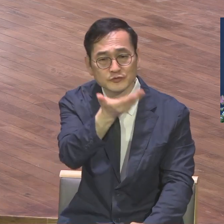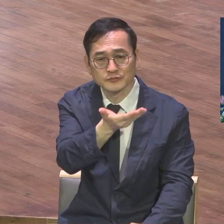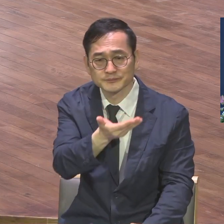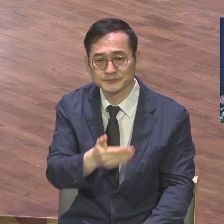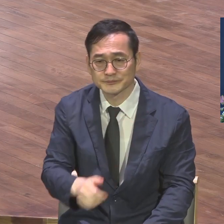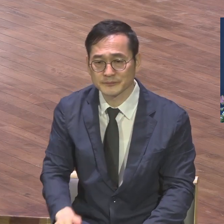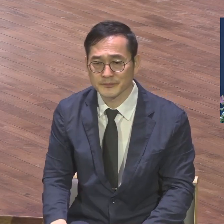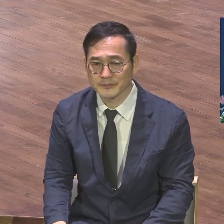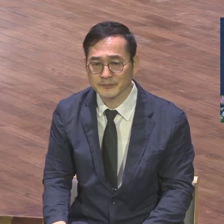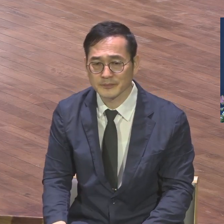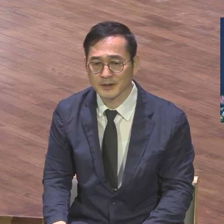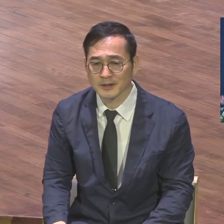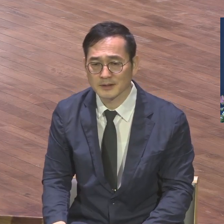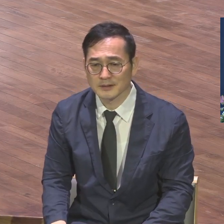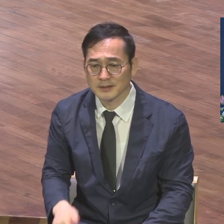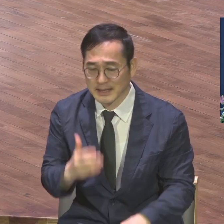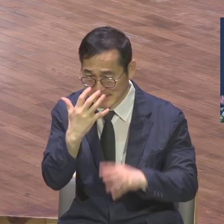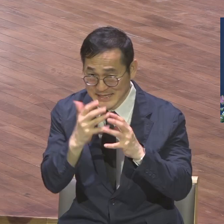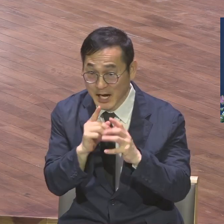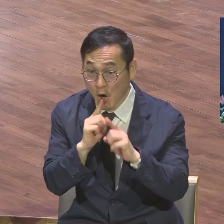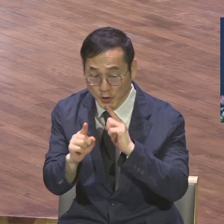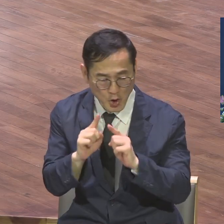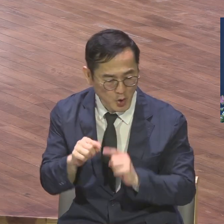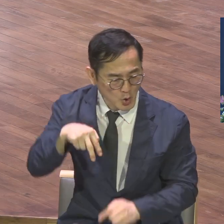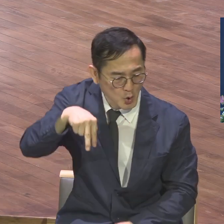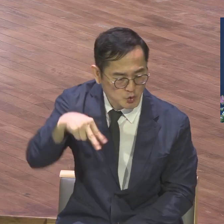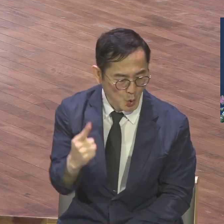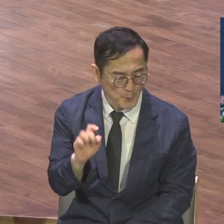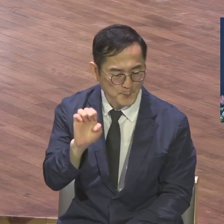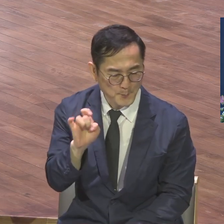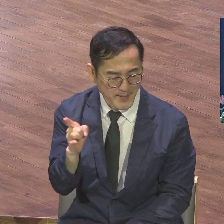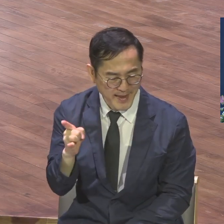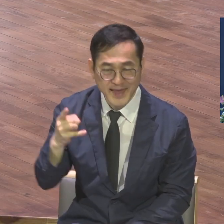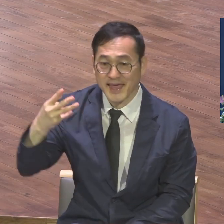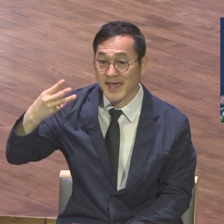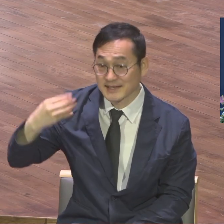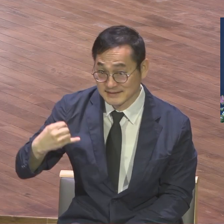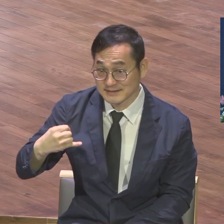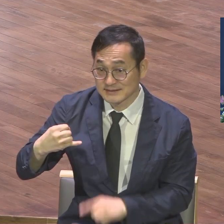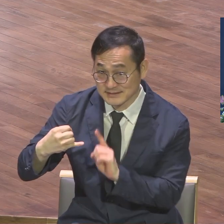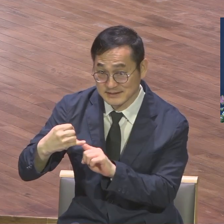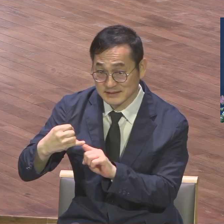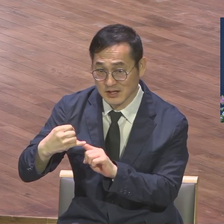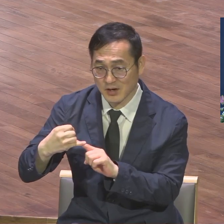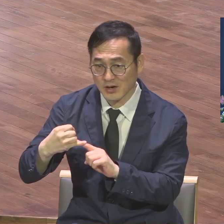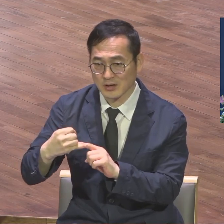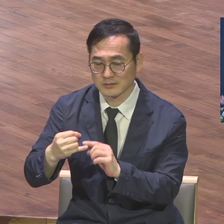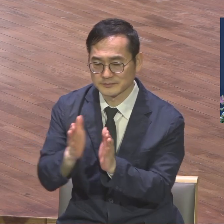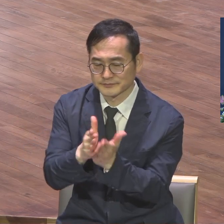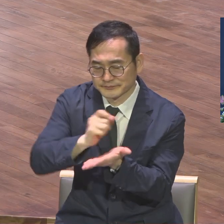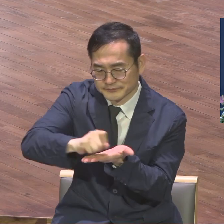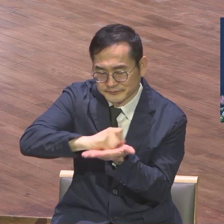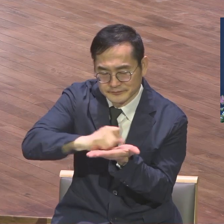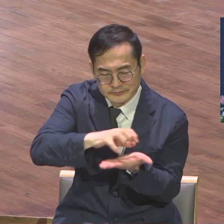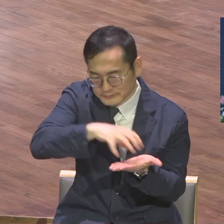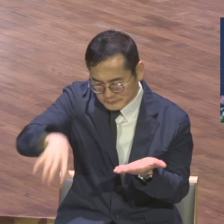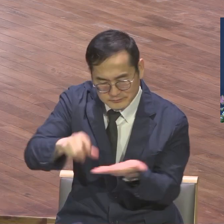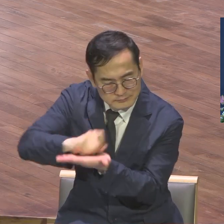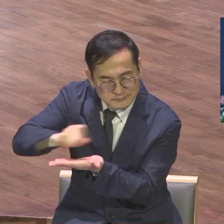히브리어로 소페르라고 하는데 이 소페르라는 말은 직업적인 필사자 그런 뜻이에요. 직업적으로.